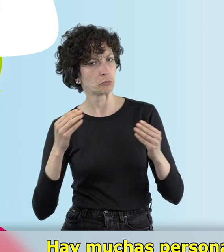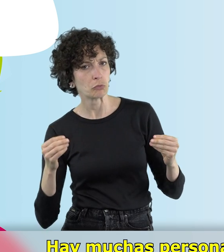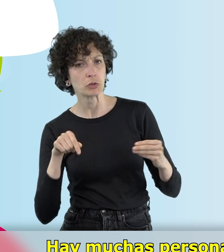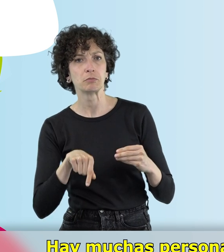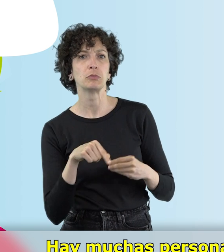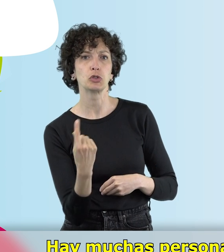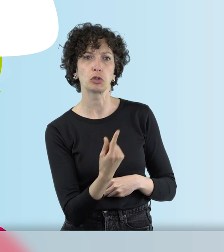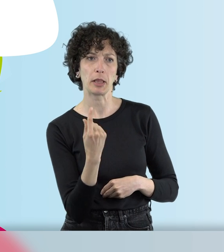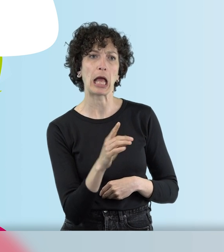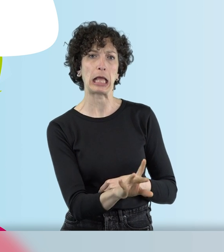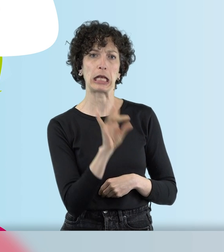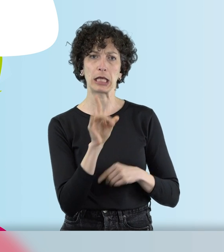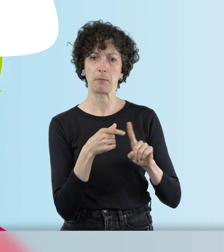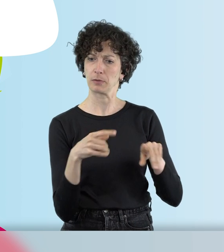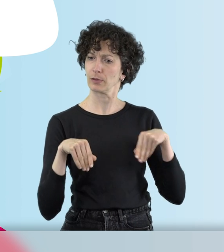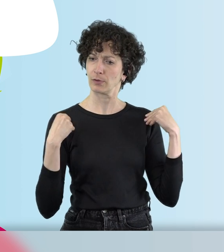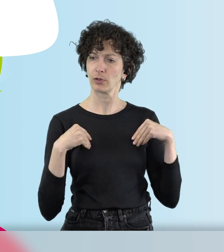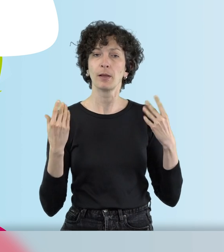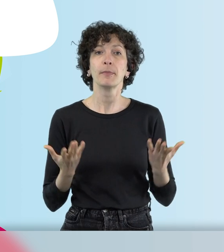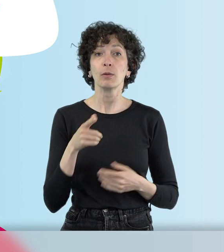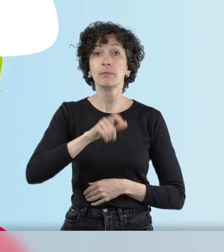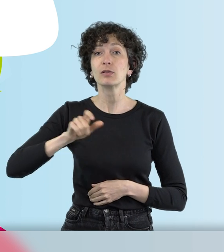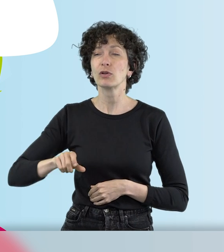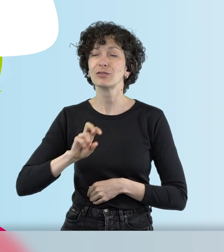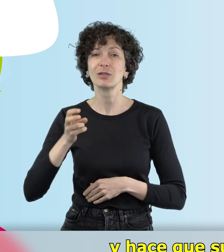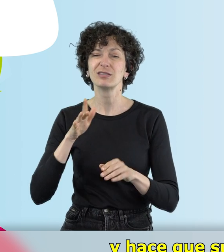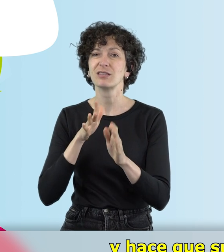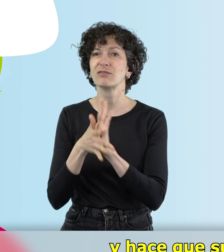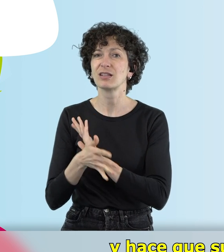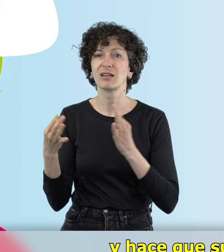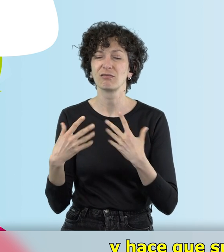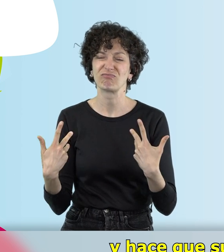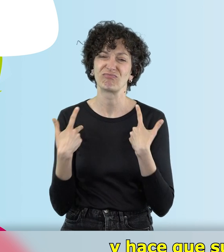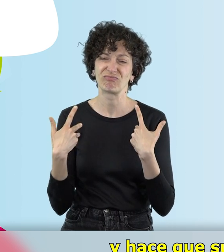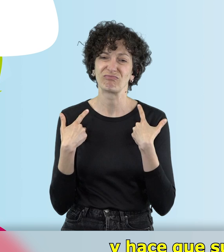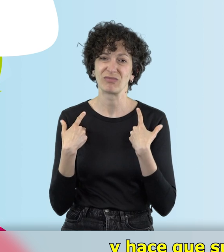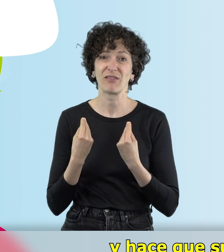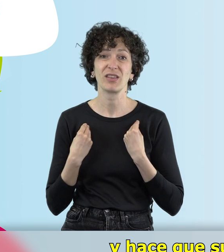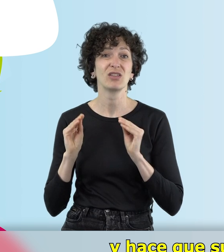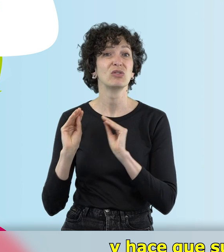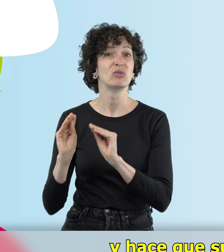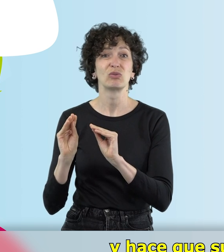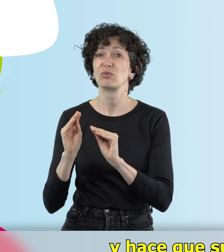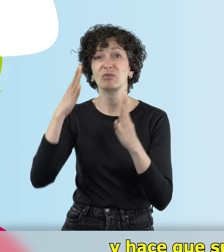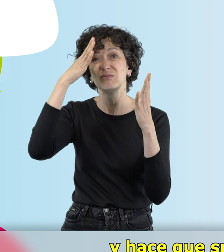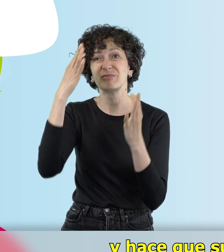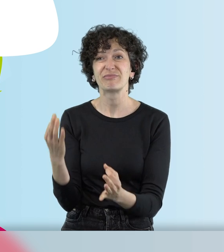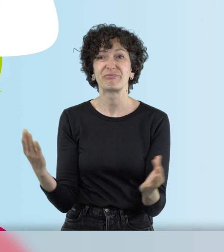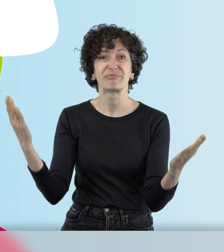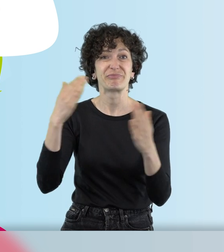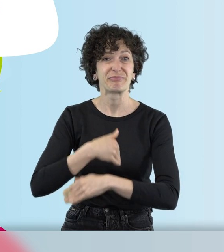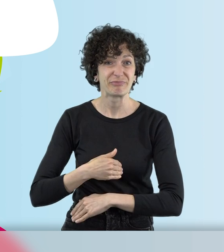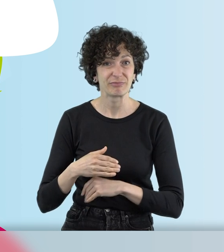y disfrutan de su soledad, pero para otros conlleva sufrimiento y hace que su vida se vacíe de